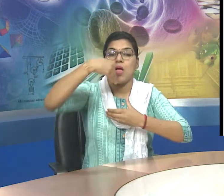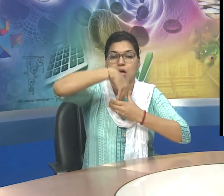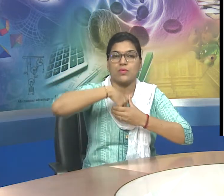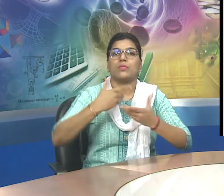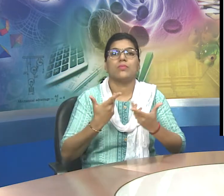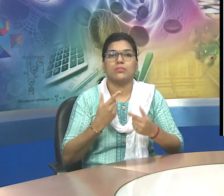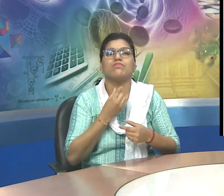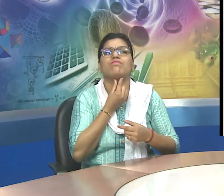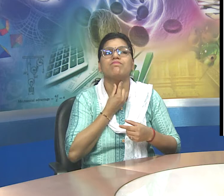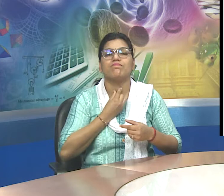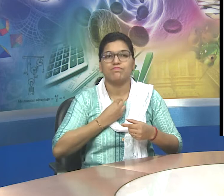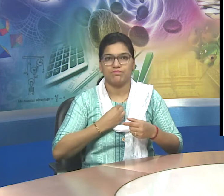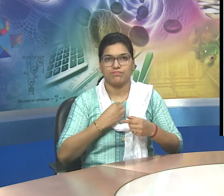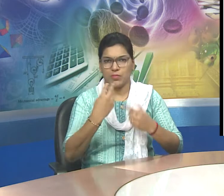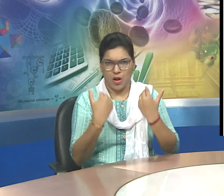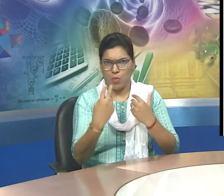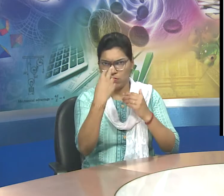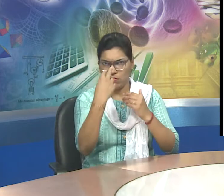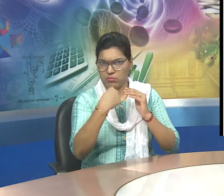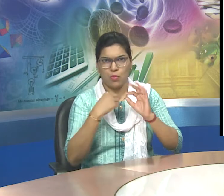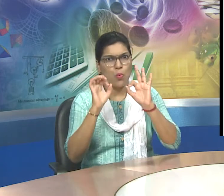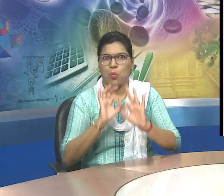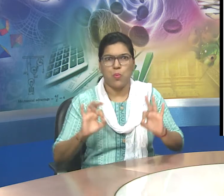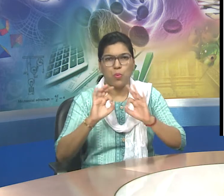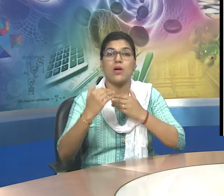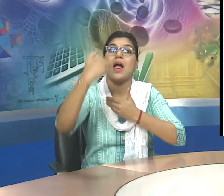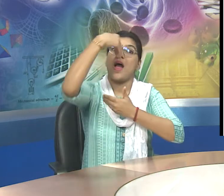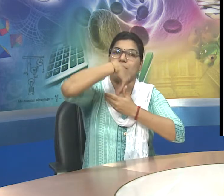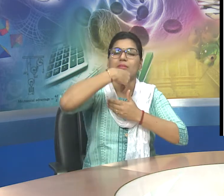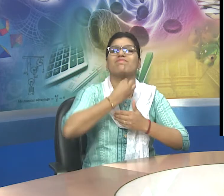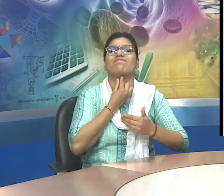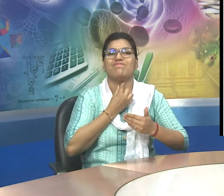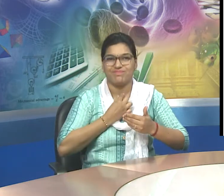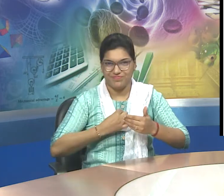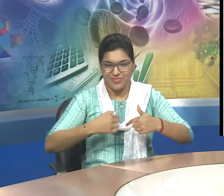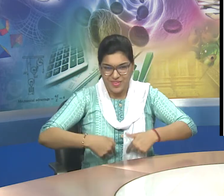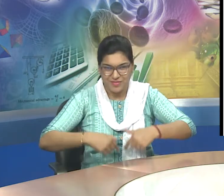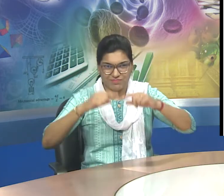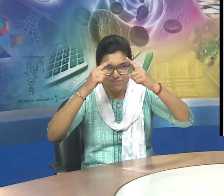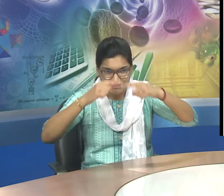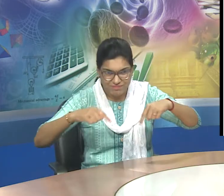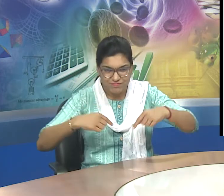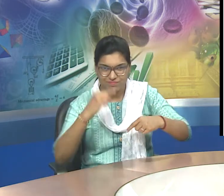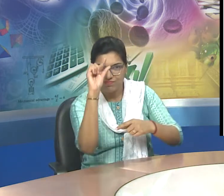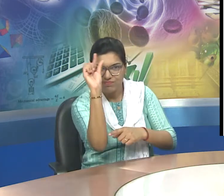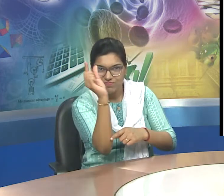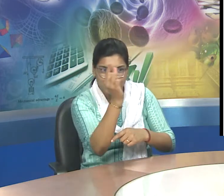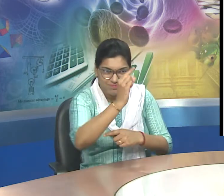समझते हैं। उदाहरण के तौर पे जैसे हमारा बॉडी का जो इंटरनल स्ट्रक्चर है, जैसे फूड पाइप हो गया, जो